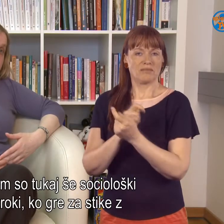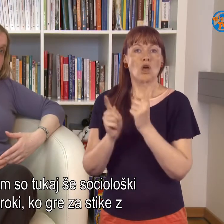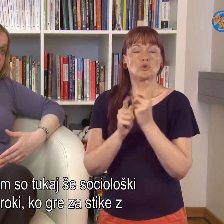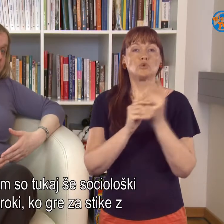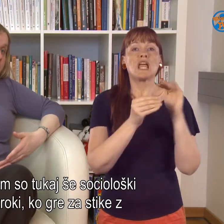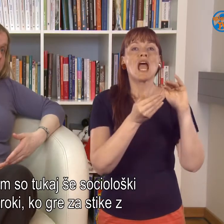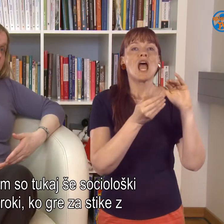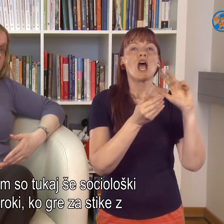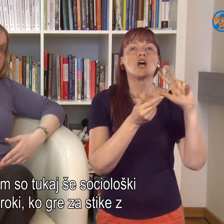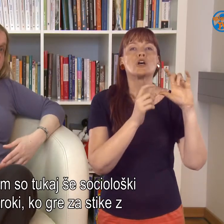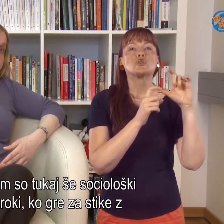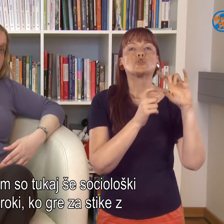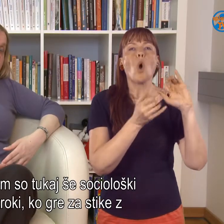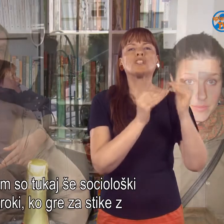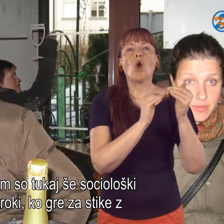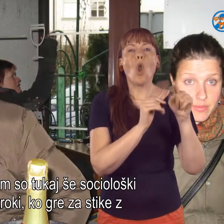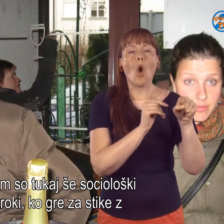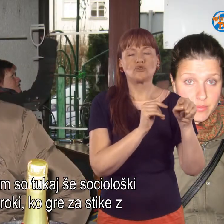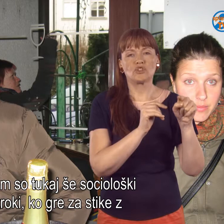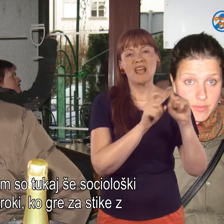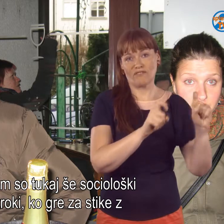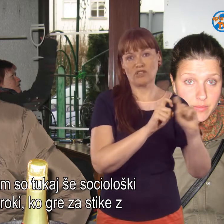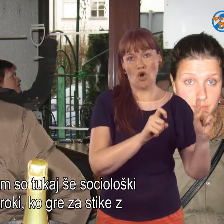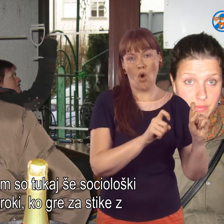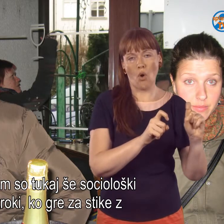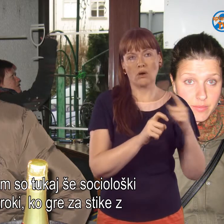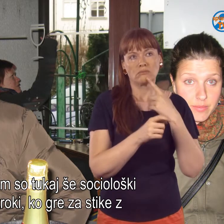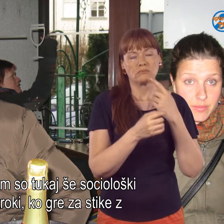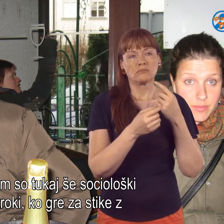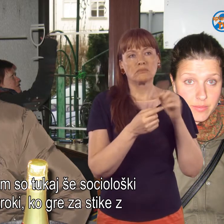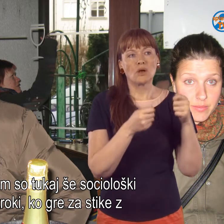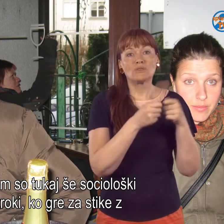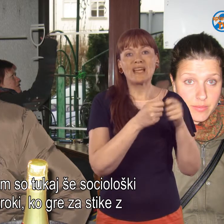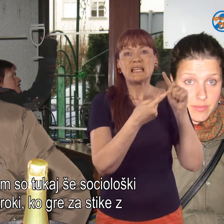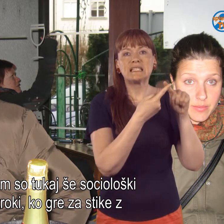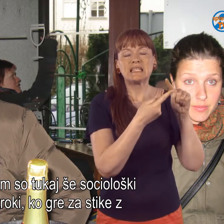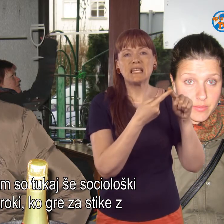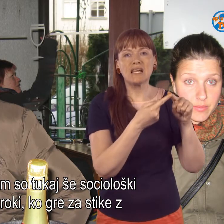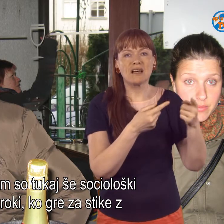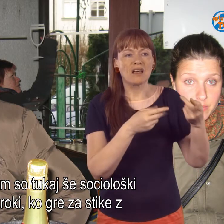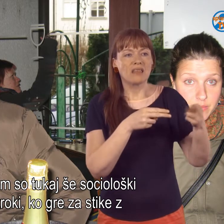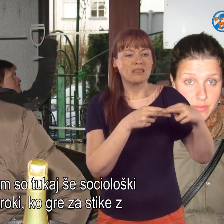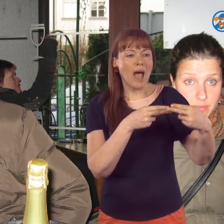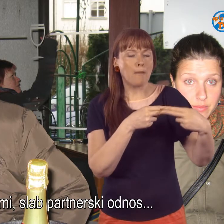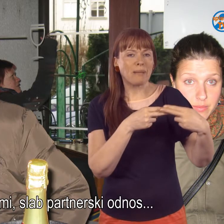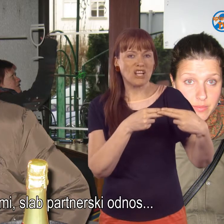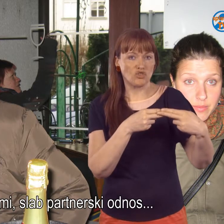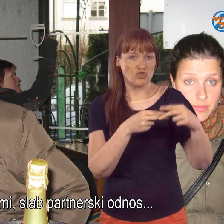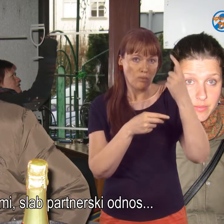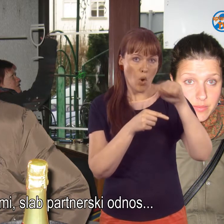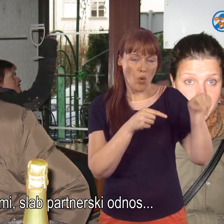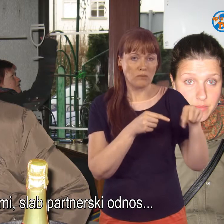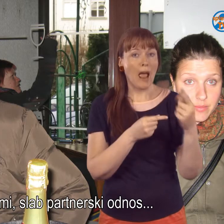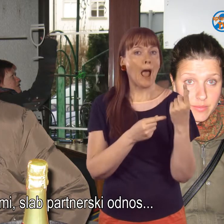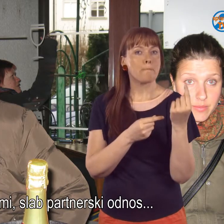tukaj sociološki vzroki, ko gre za pač stike z najbližjimi,